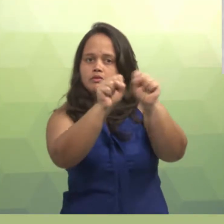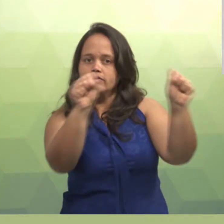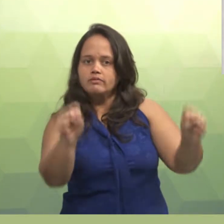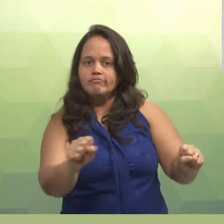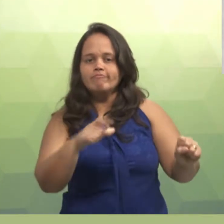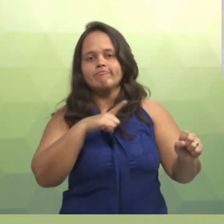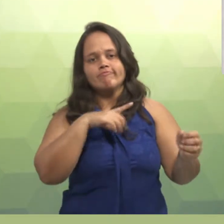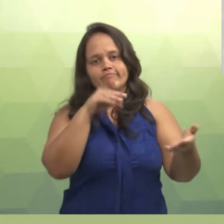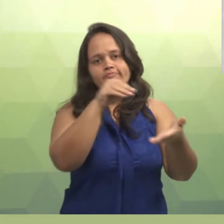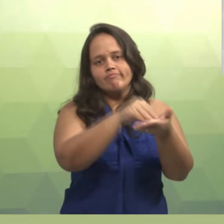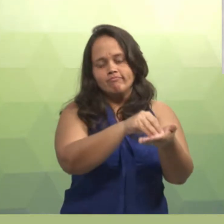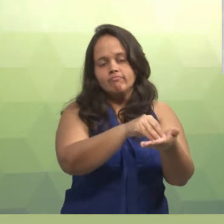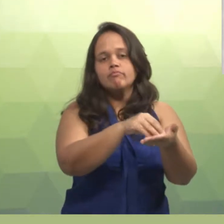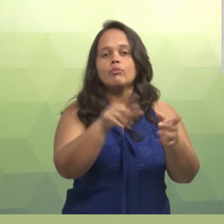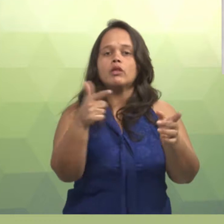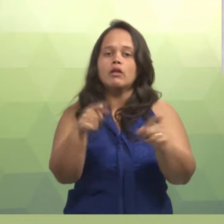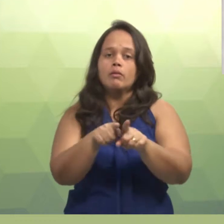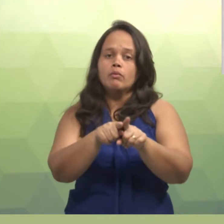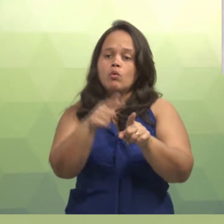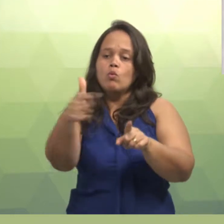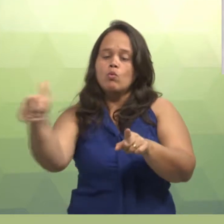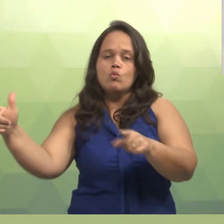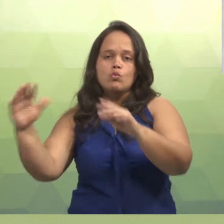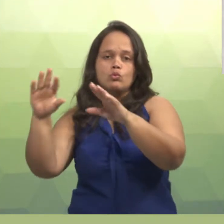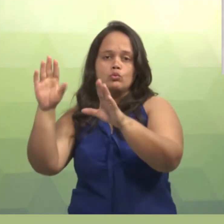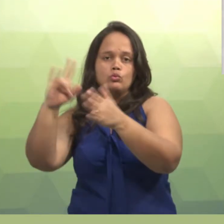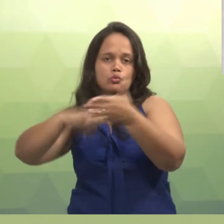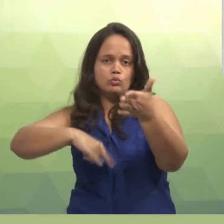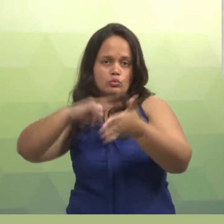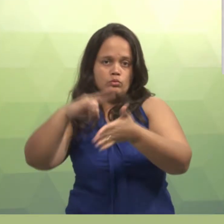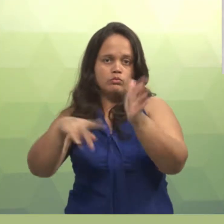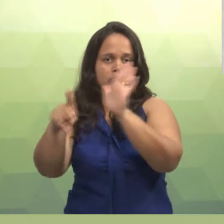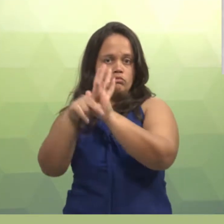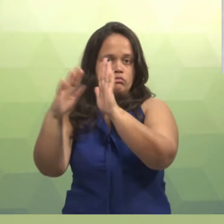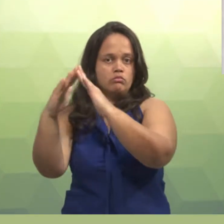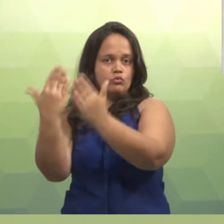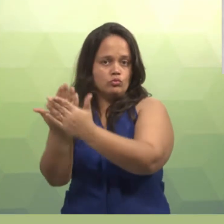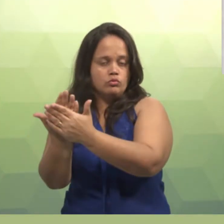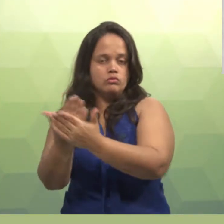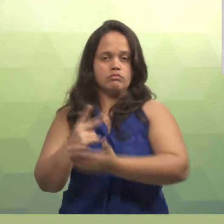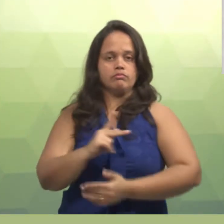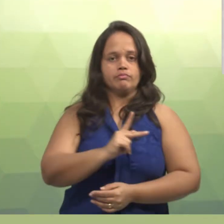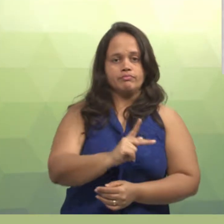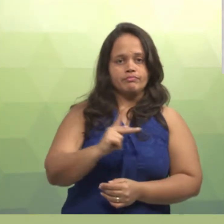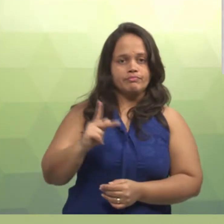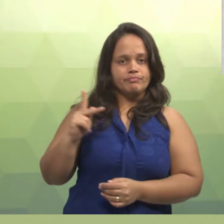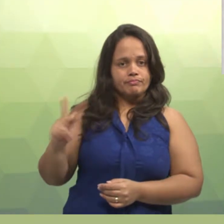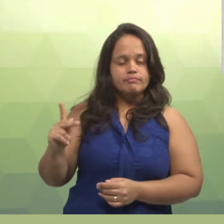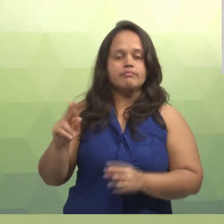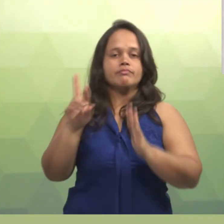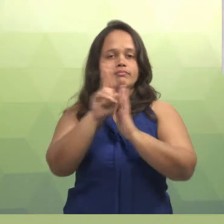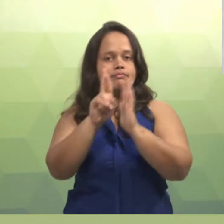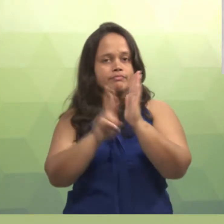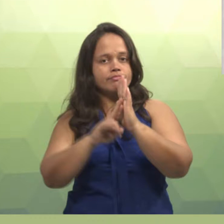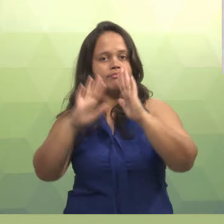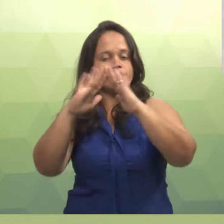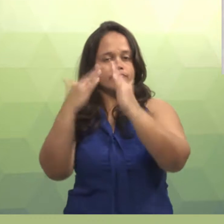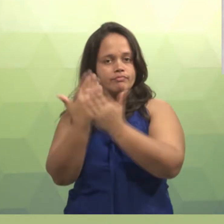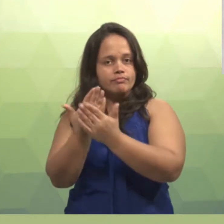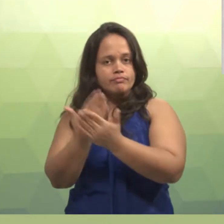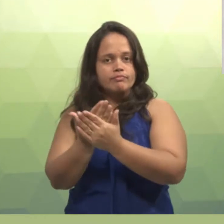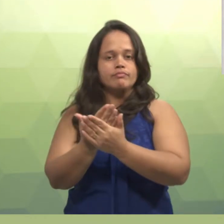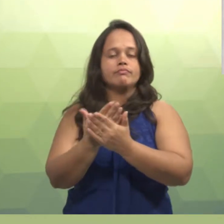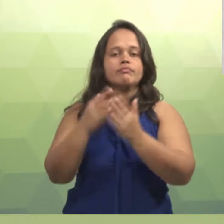qual esteja vinculado e outros documentos da escola, tais como projeto político-pedagógico, regimento